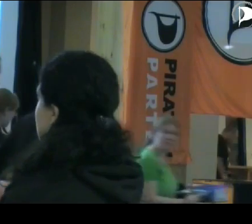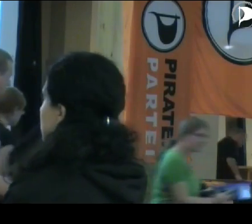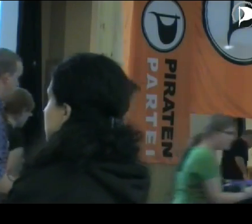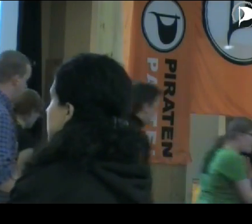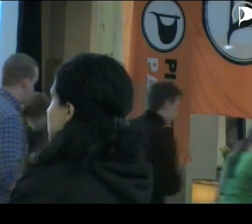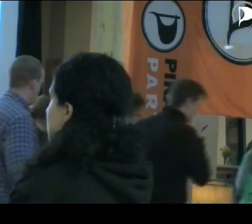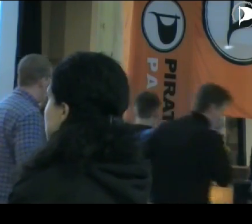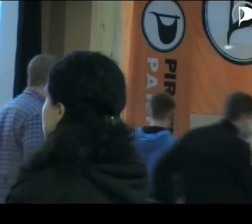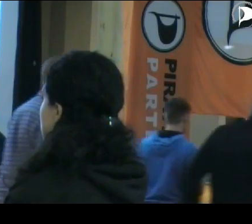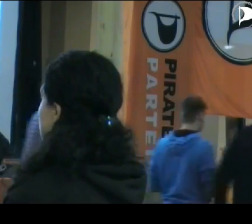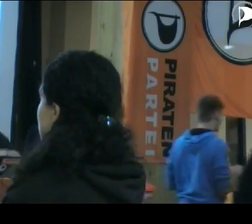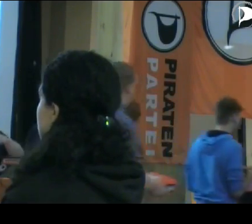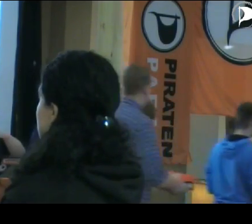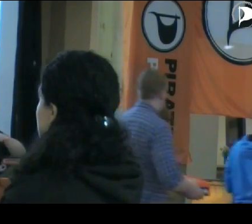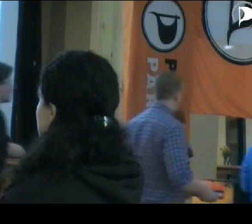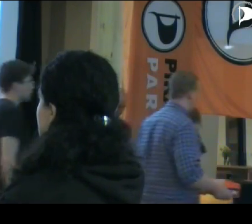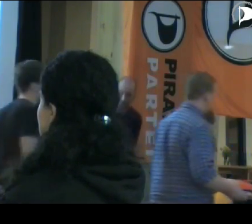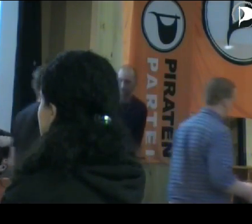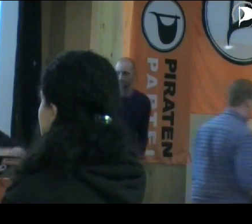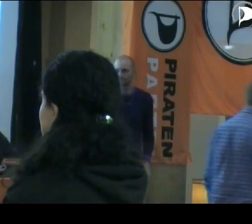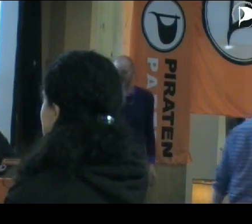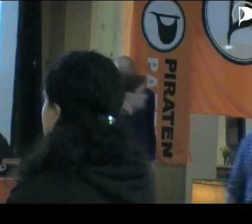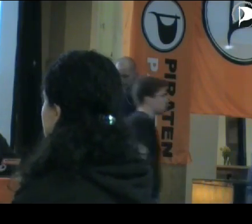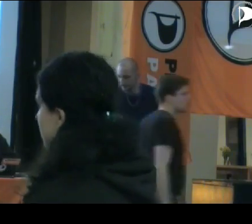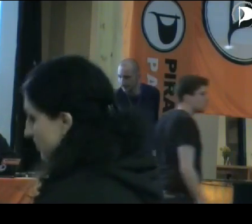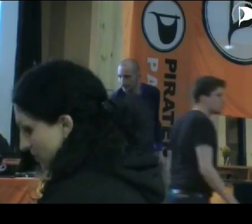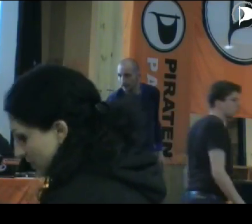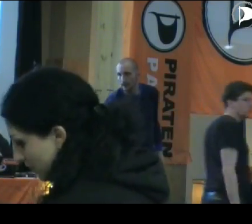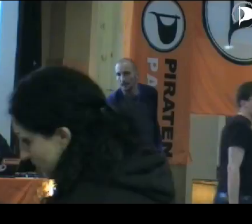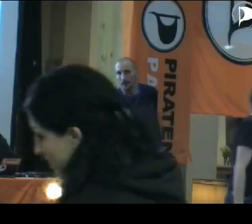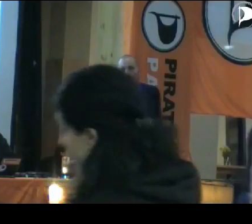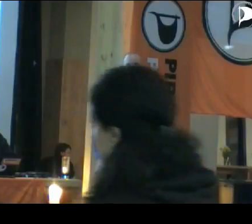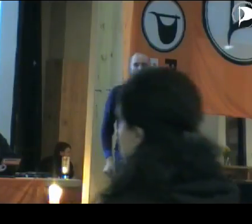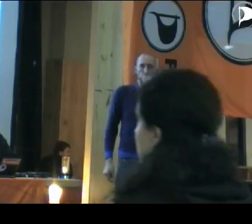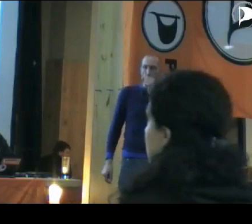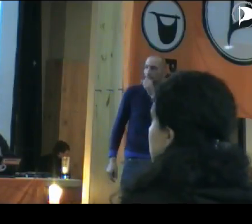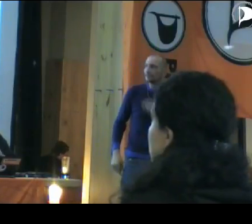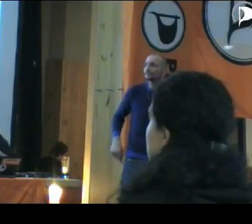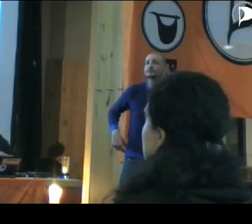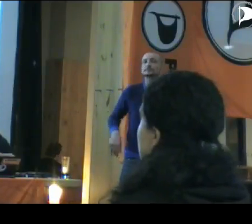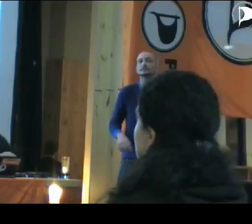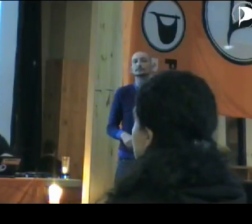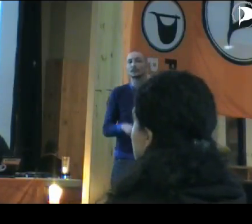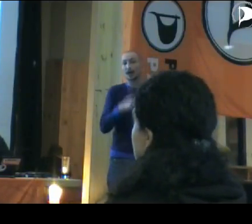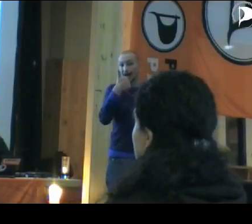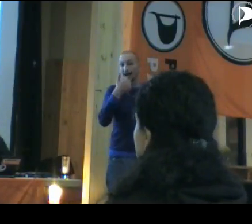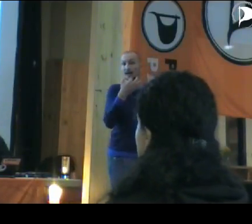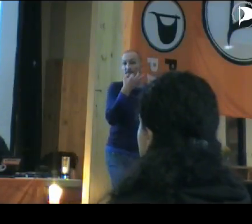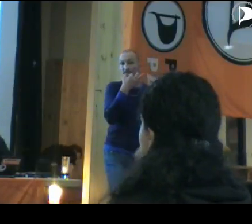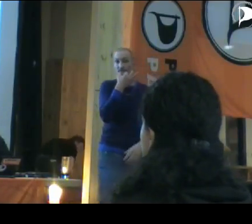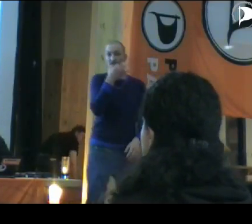dort ist vorhanden sind sowieso risiko sowie eine frage gibt es irgendwelche